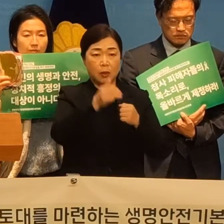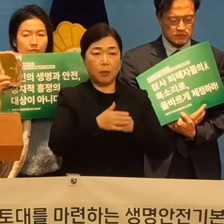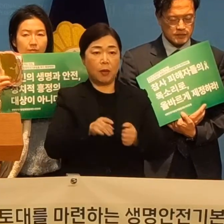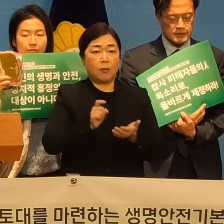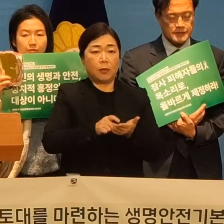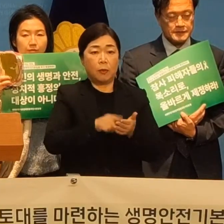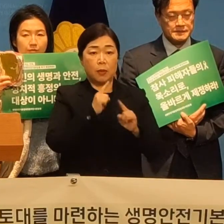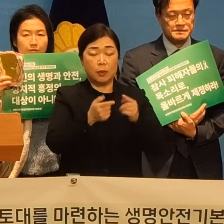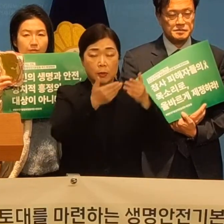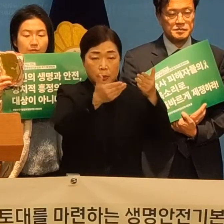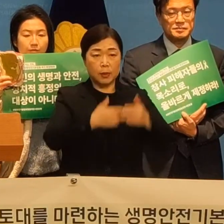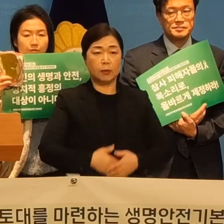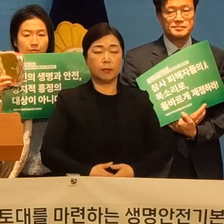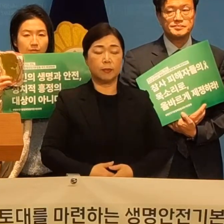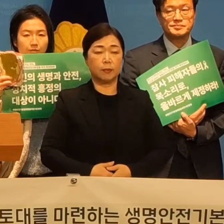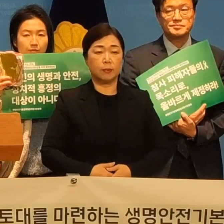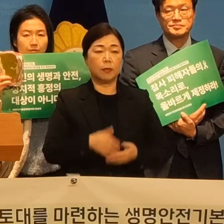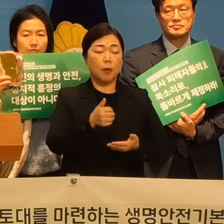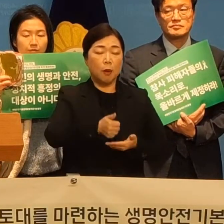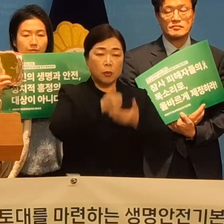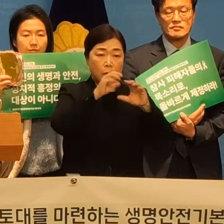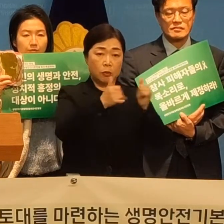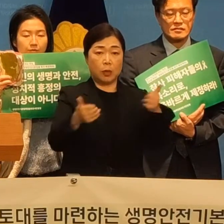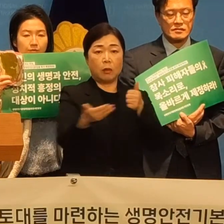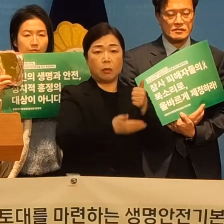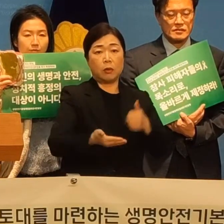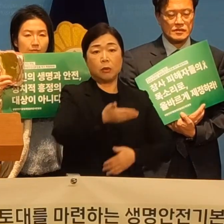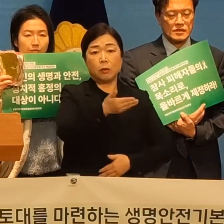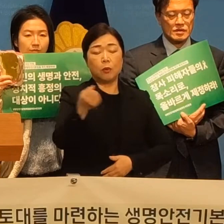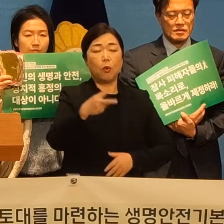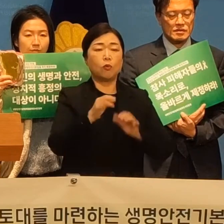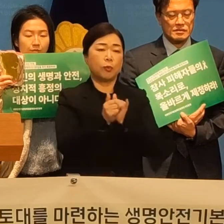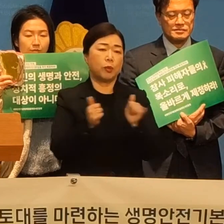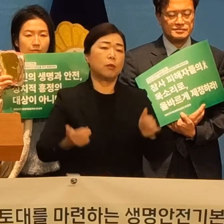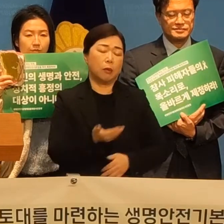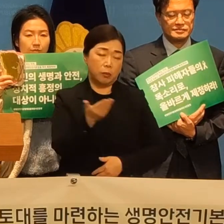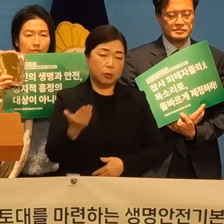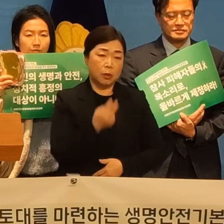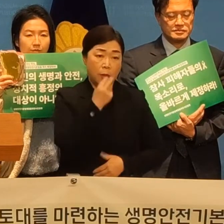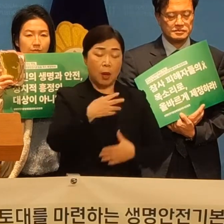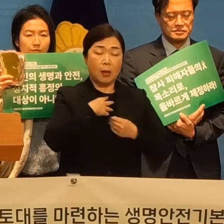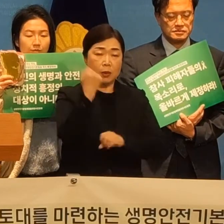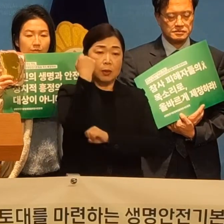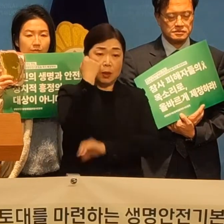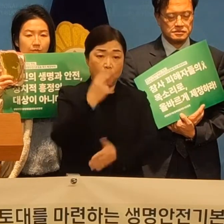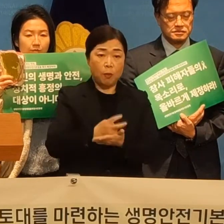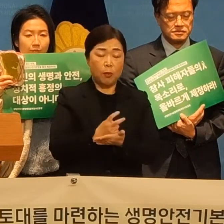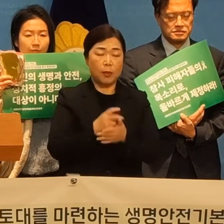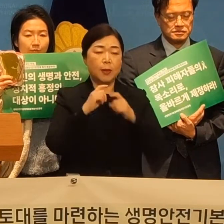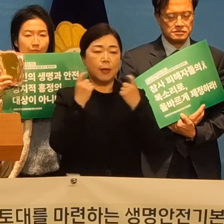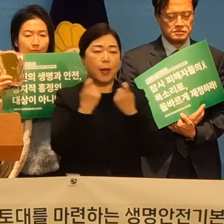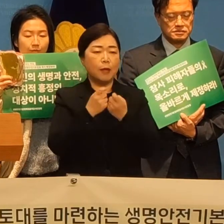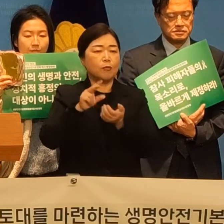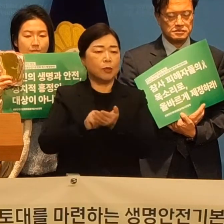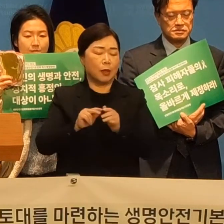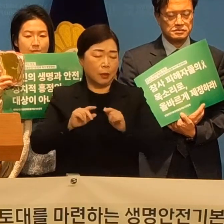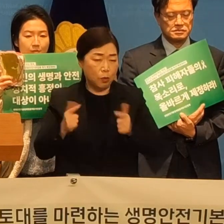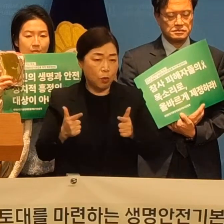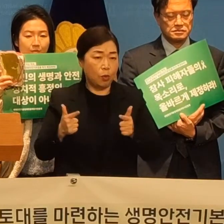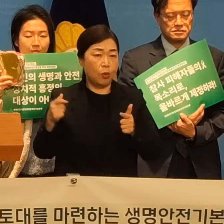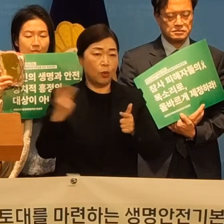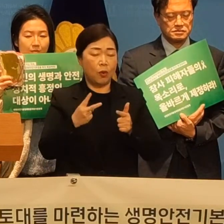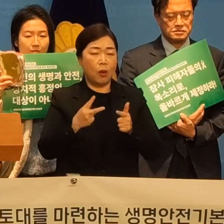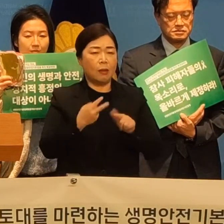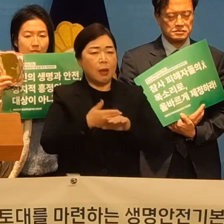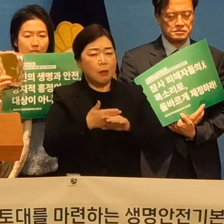바입니다. 존경하는 국회의원 여러분, 그리고 국민 여러분, 생명안전기본법은 개인의 이익을 요구하거나